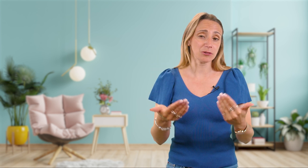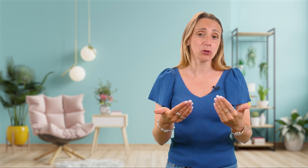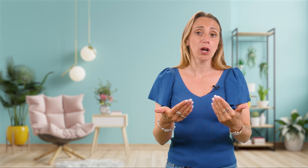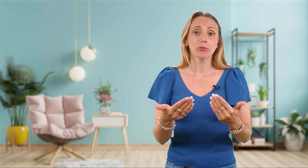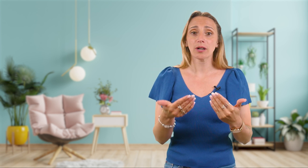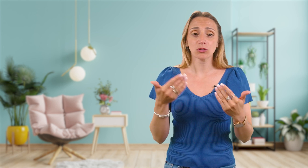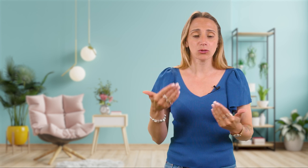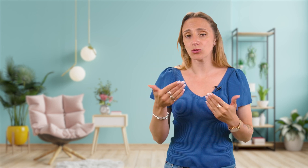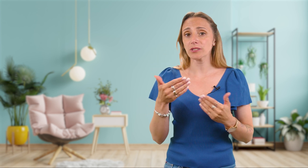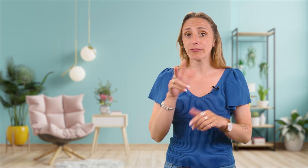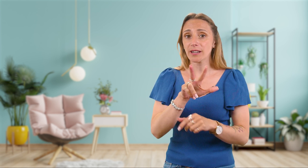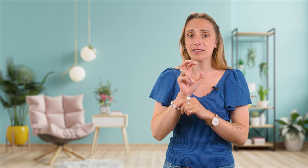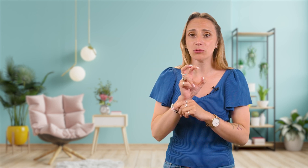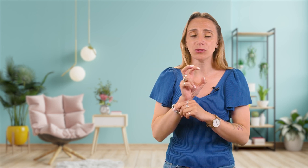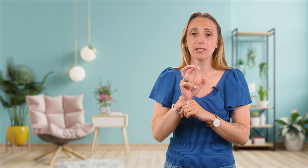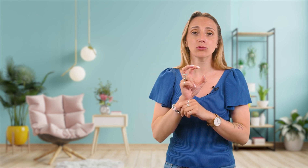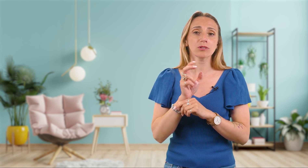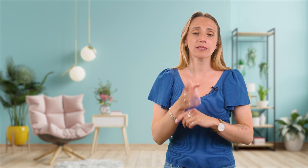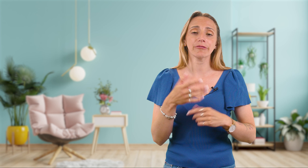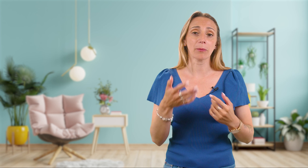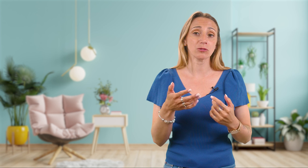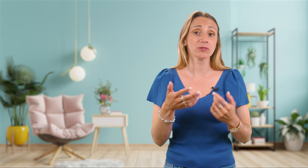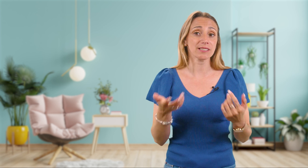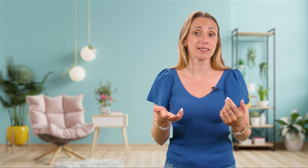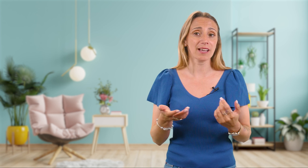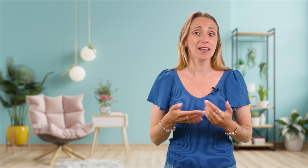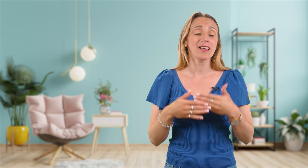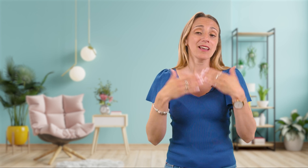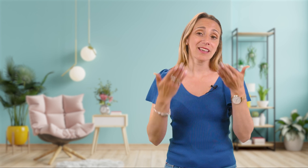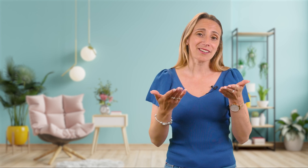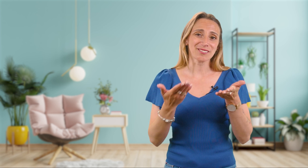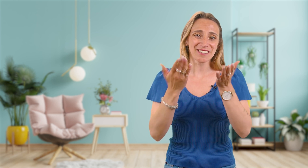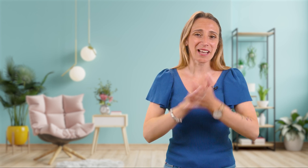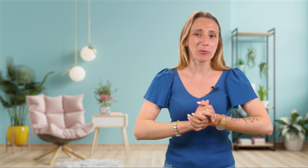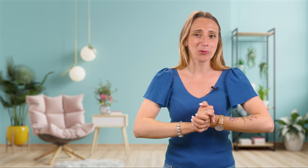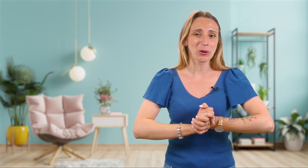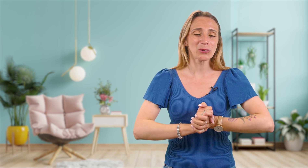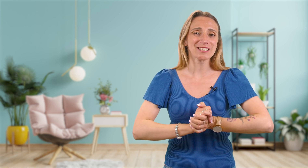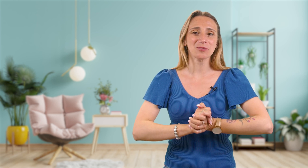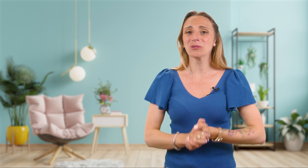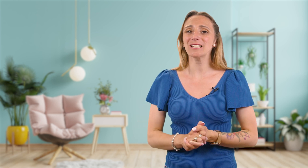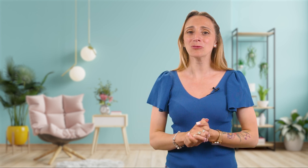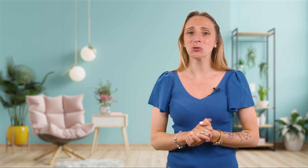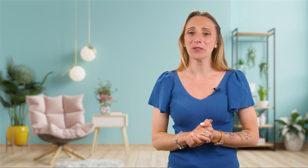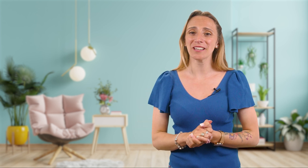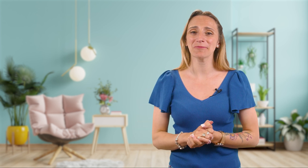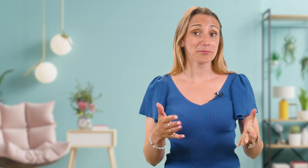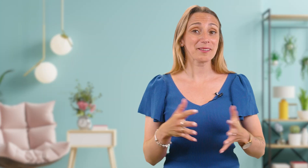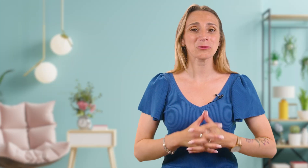vidéo pour être sûr d'avoir réceptionné toutes les informations nécessaires et ainsi répondre aux questions qui vont suivre. Passons donc